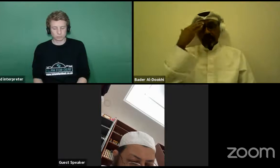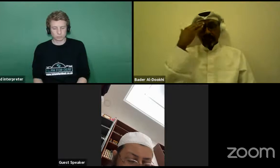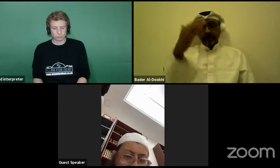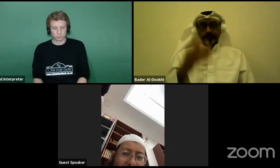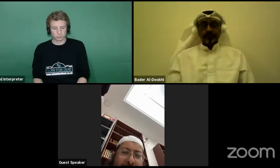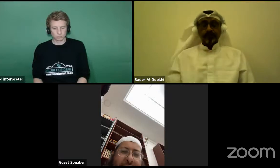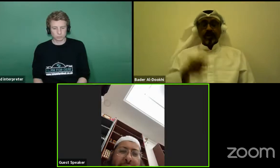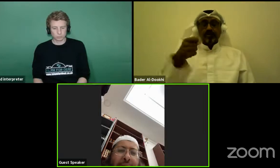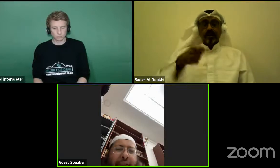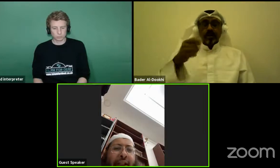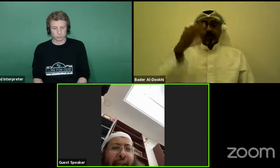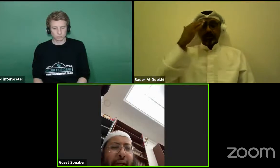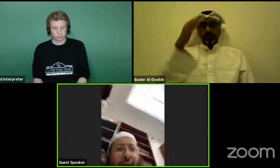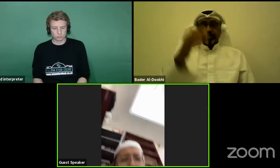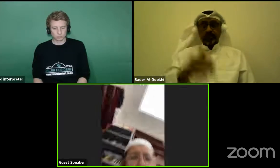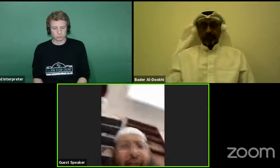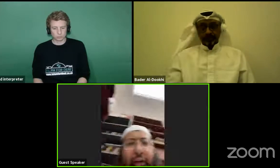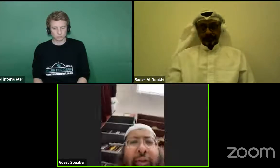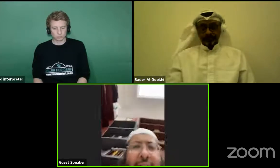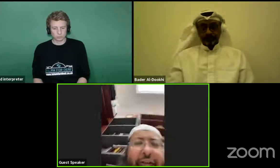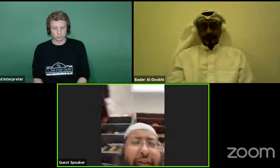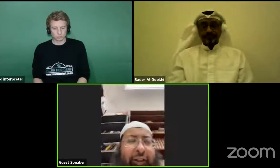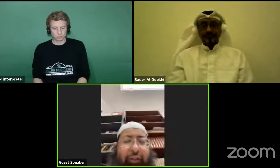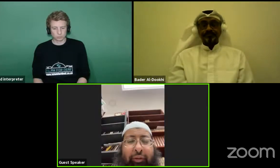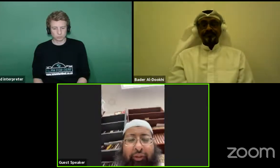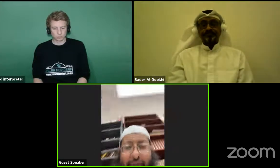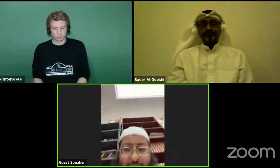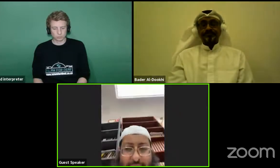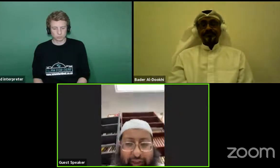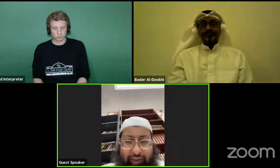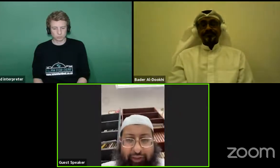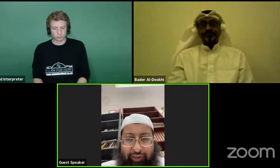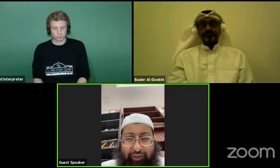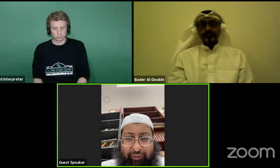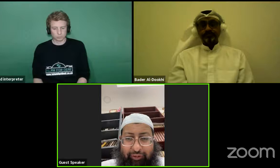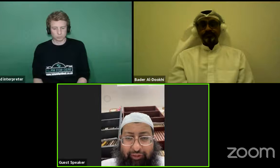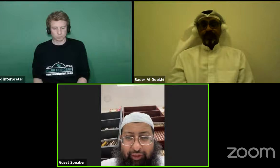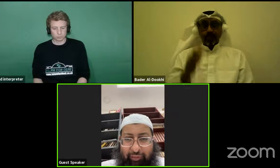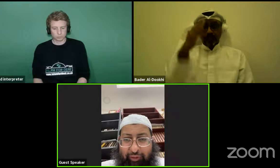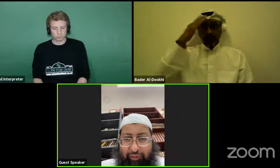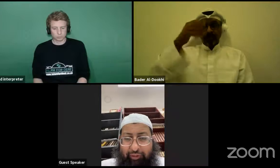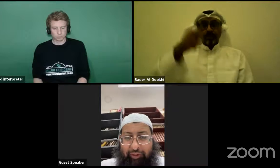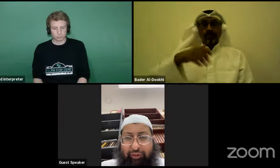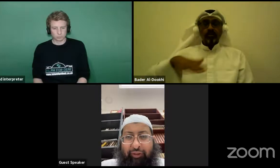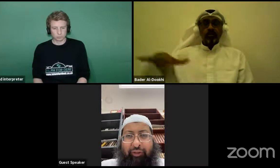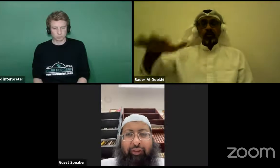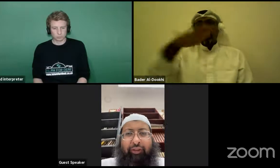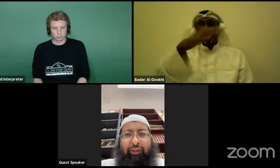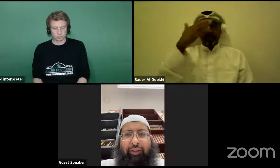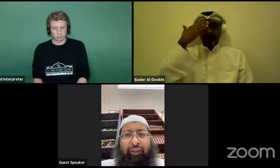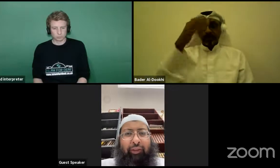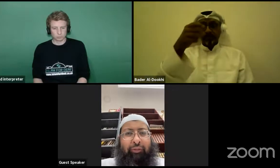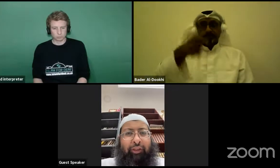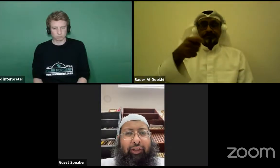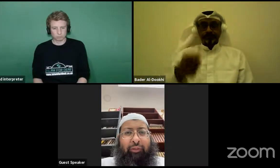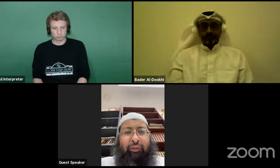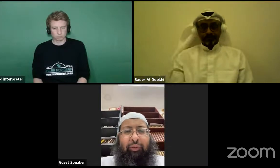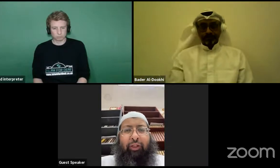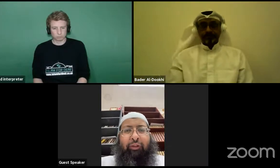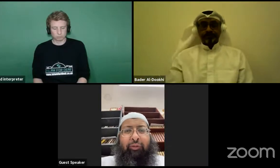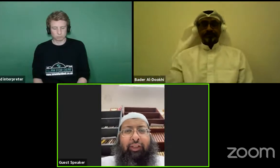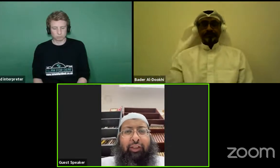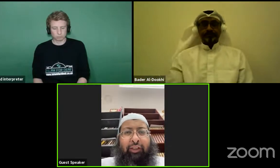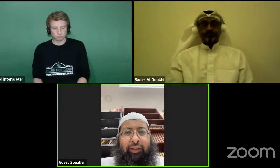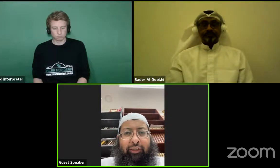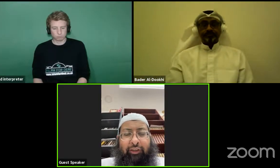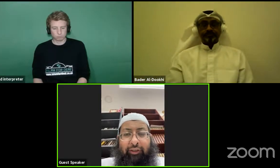ورحمة الله. عليكم السلام ورحمة الله وبركاته. حياكم الله جميعا. يا هلا، حياكم السلام. حفظكم الله. حياكم، سلمكم